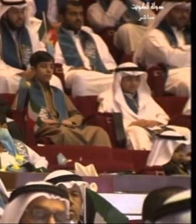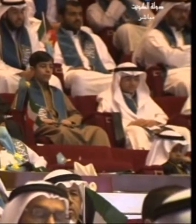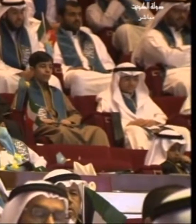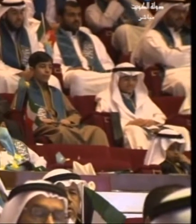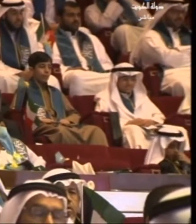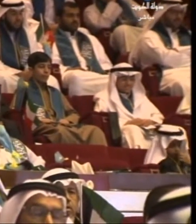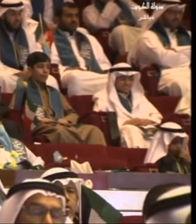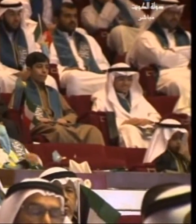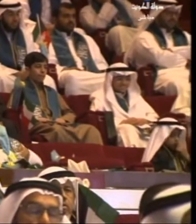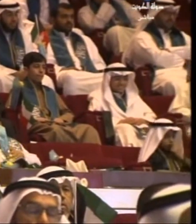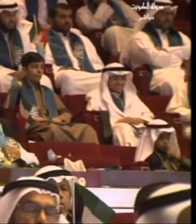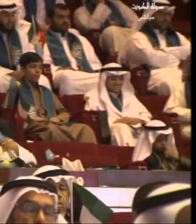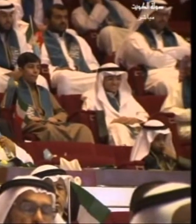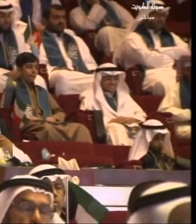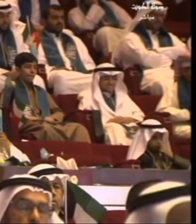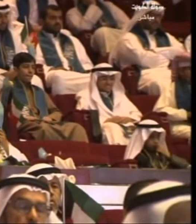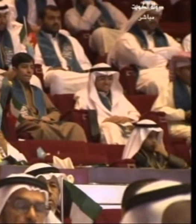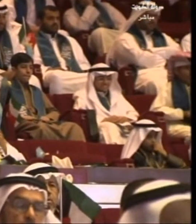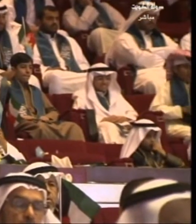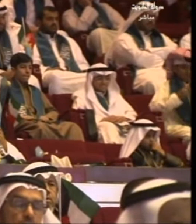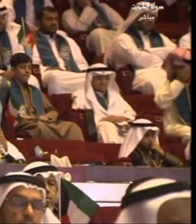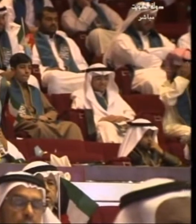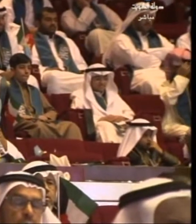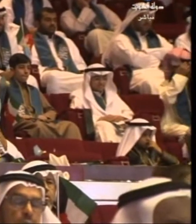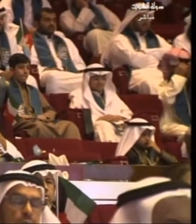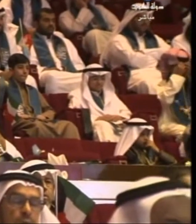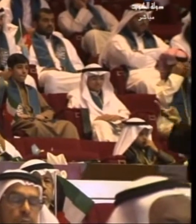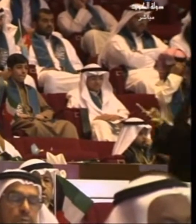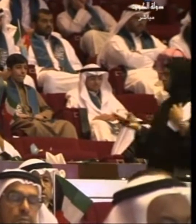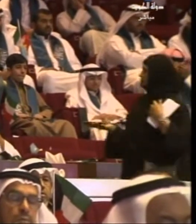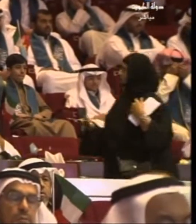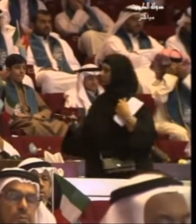من أحكام وقيم أخلاقية،